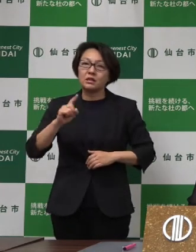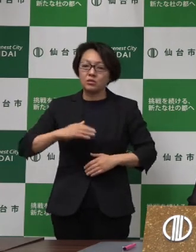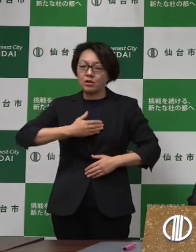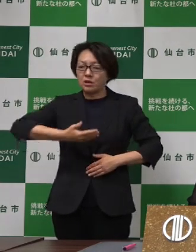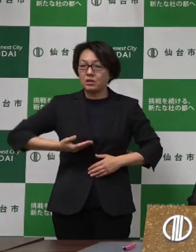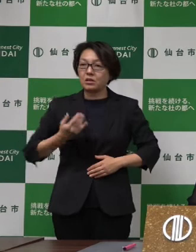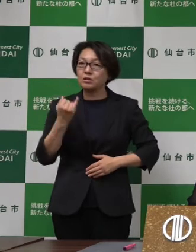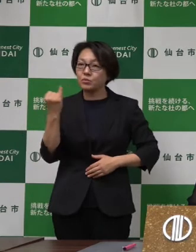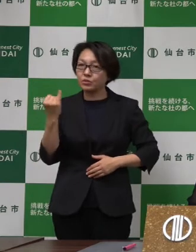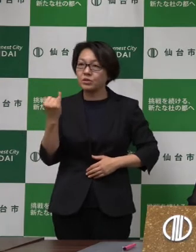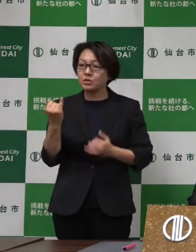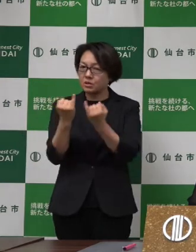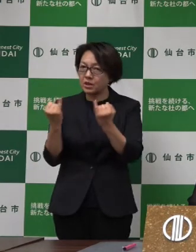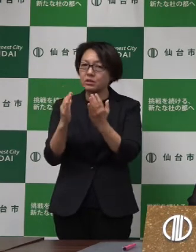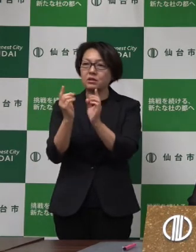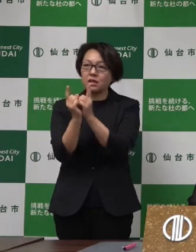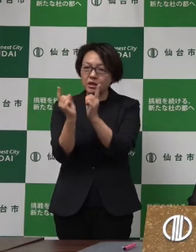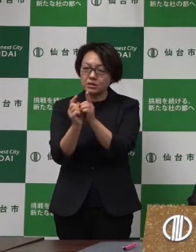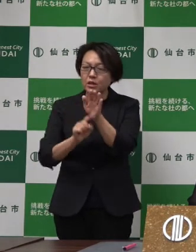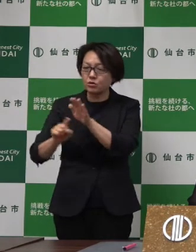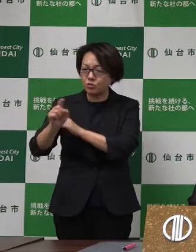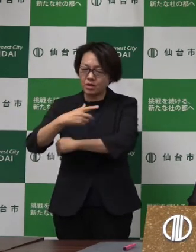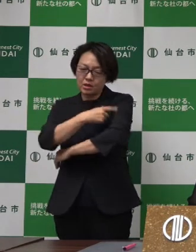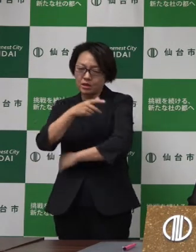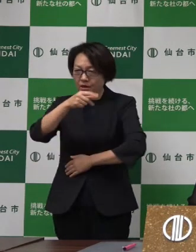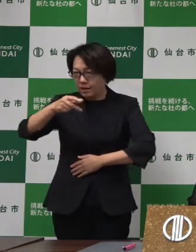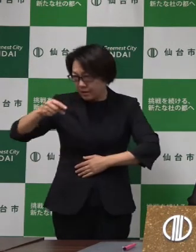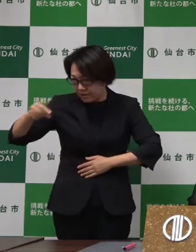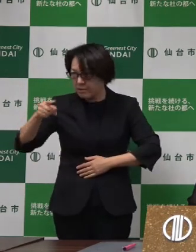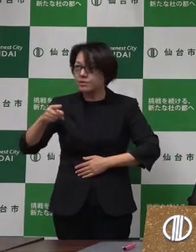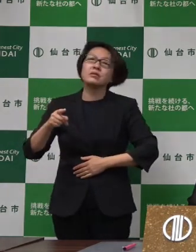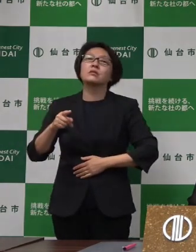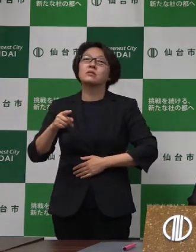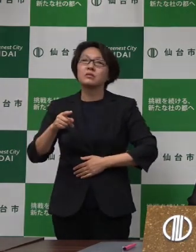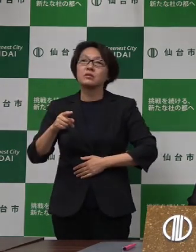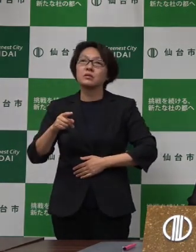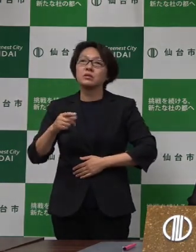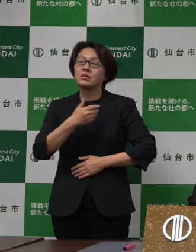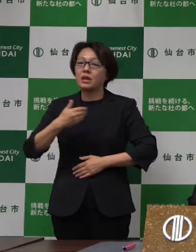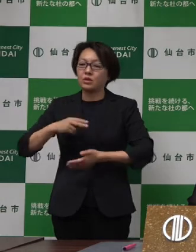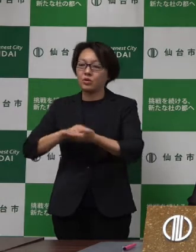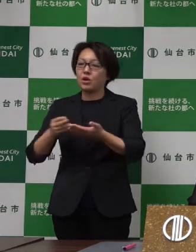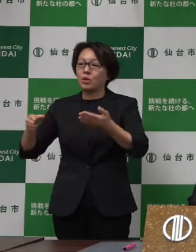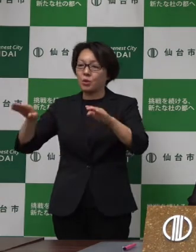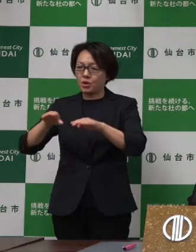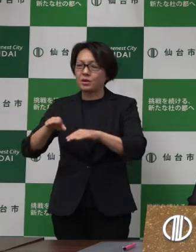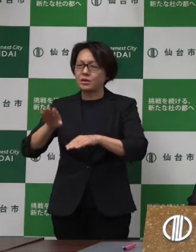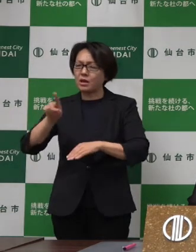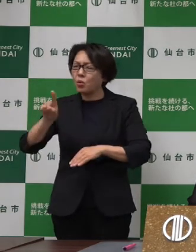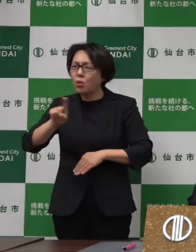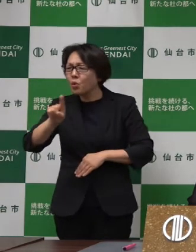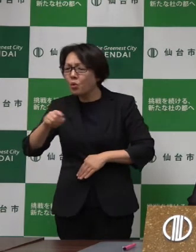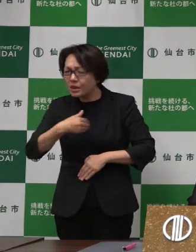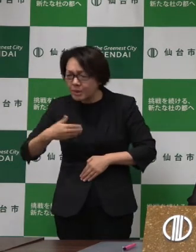その、妊婦さんへの優先的なその接種をしていただける医療機関を募って、そちらの医療機関には追